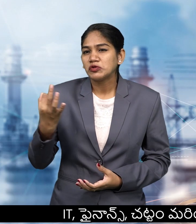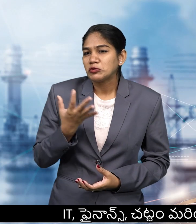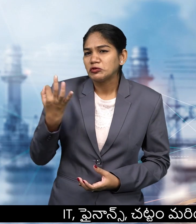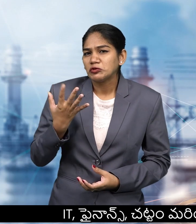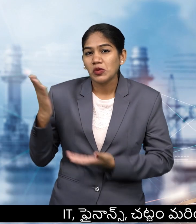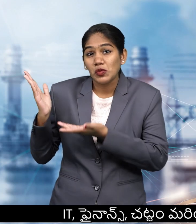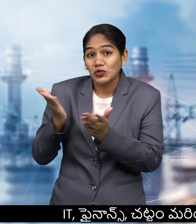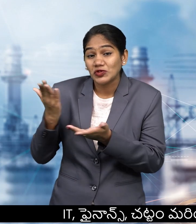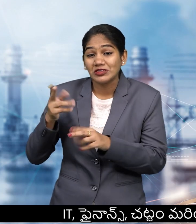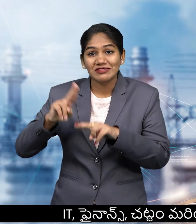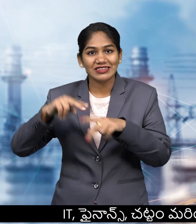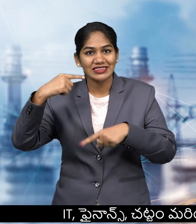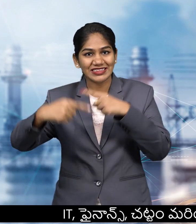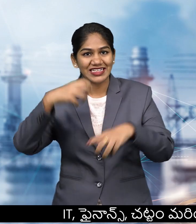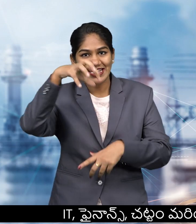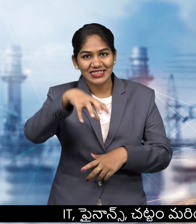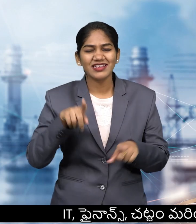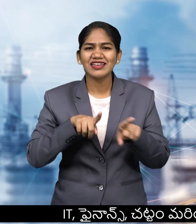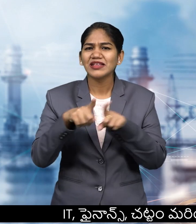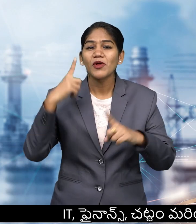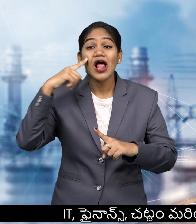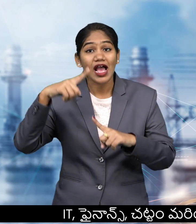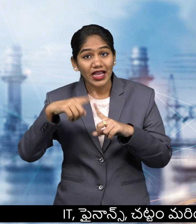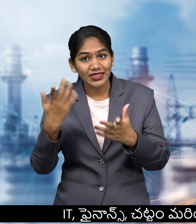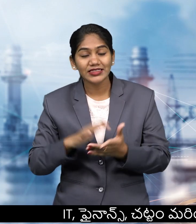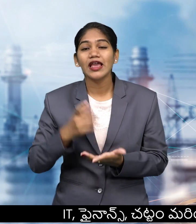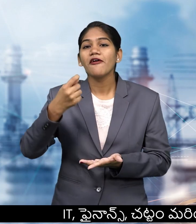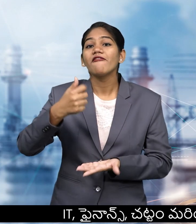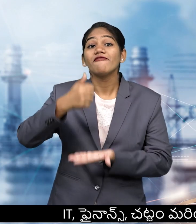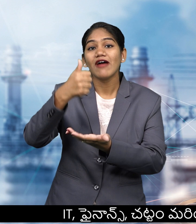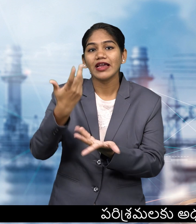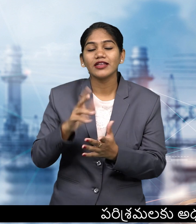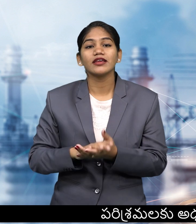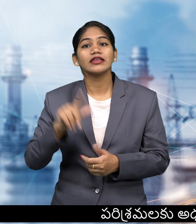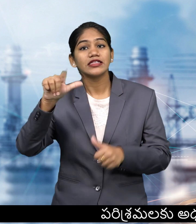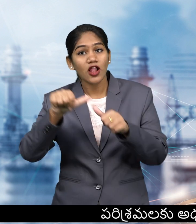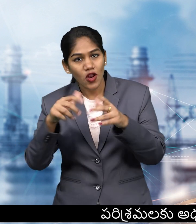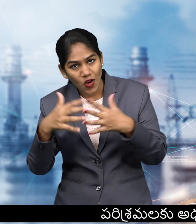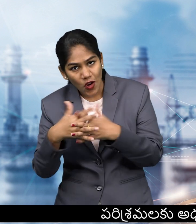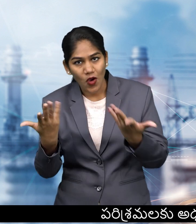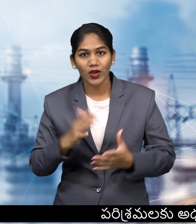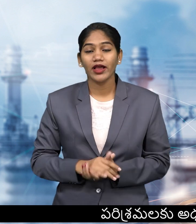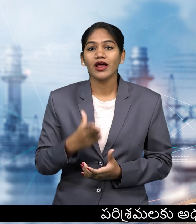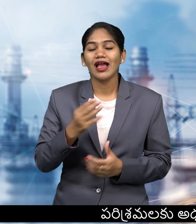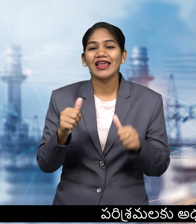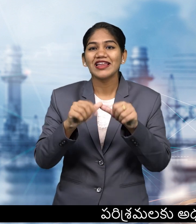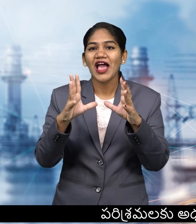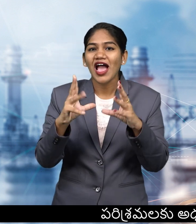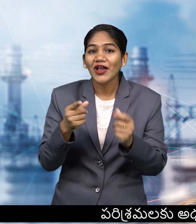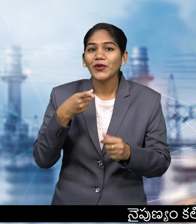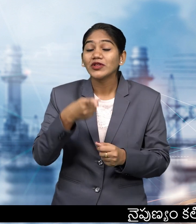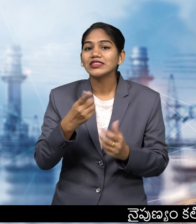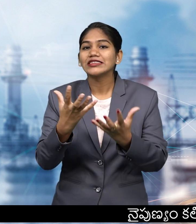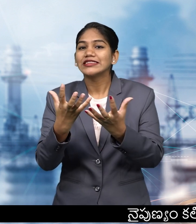ఐటీ, ఫైనాన్స్, చట్టం మరియు అకౌంటింగ్ వంటి ఆధునిక సేవా పరిశ్రమలకు అధునాతన సాంకేతికత